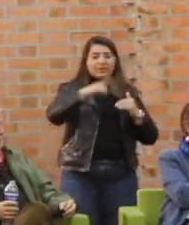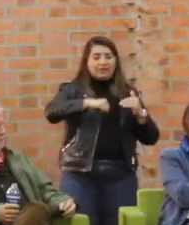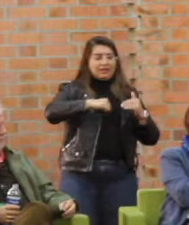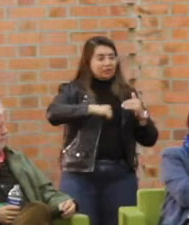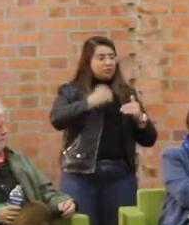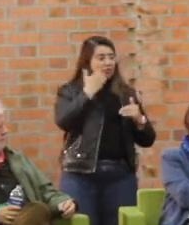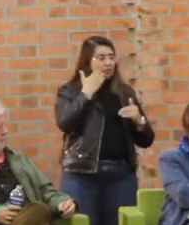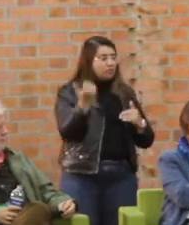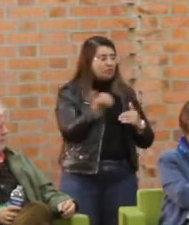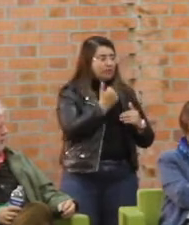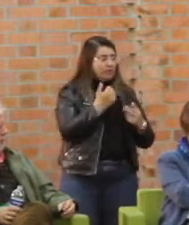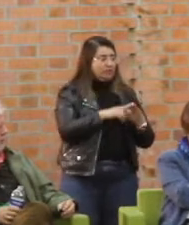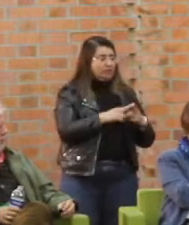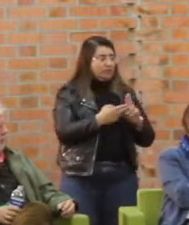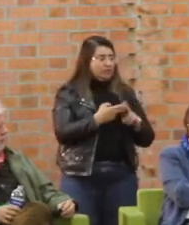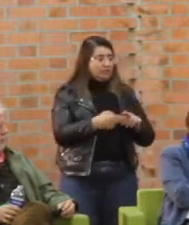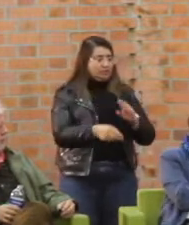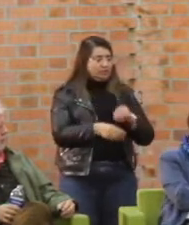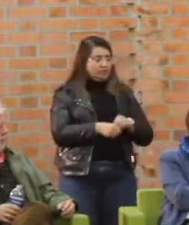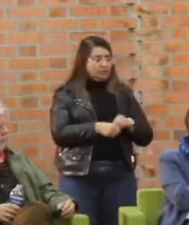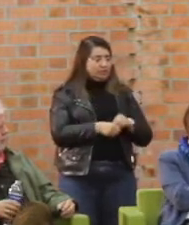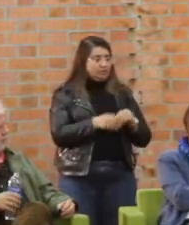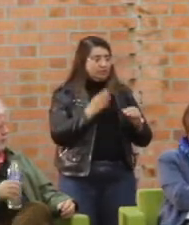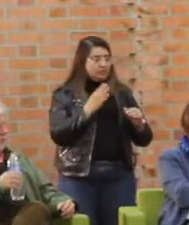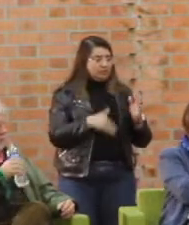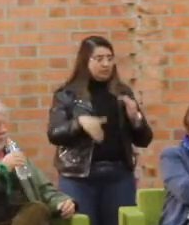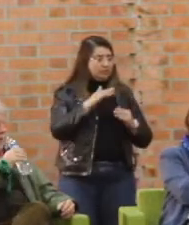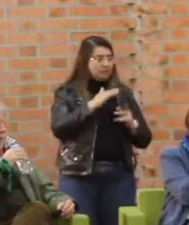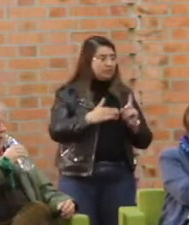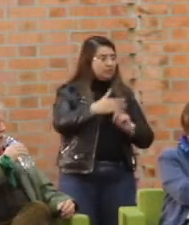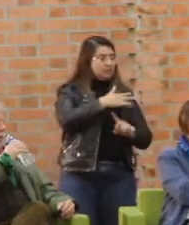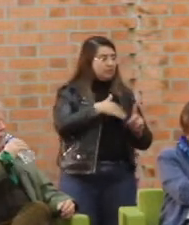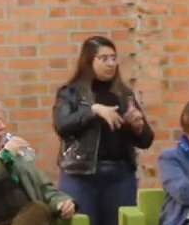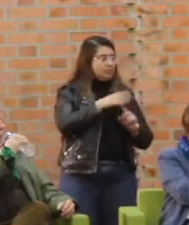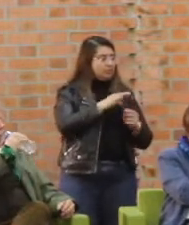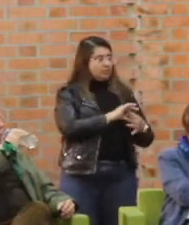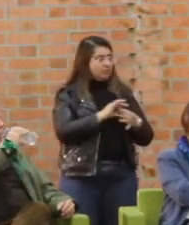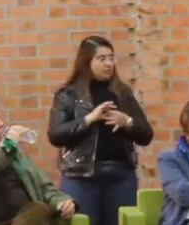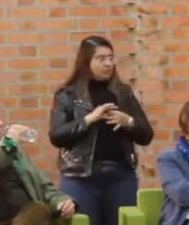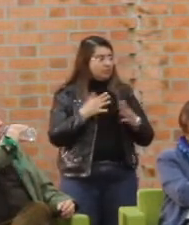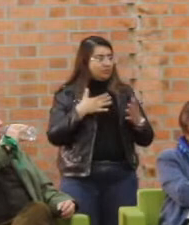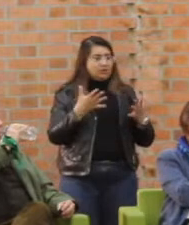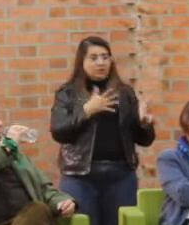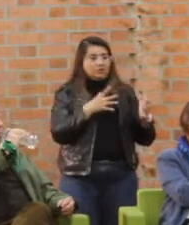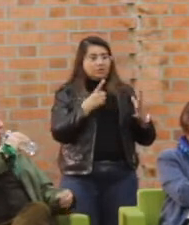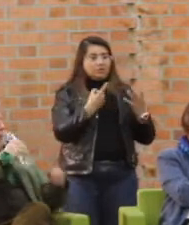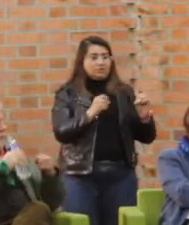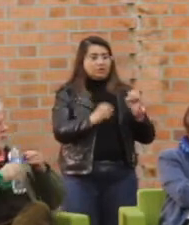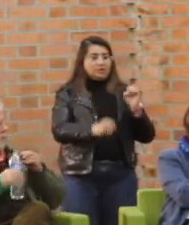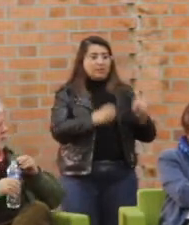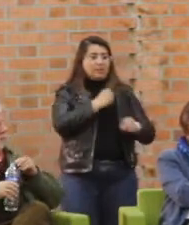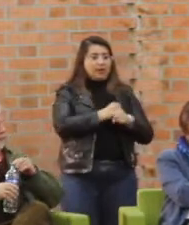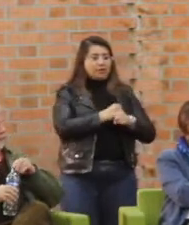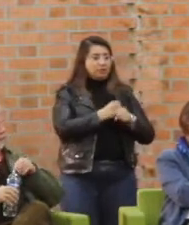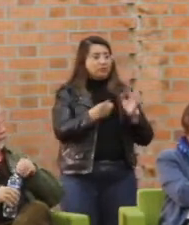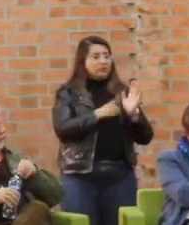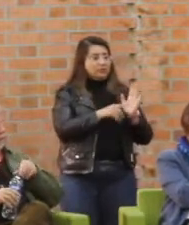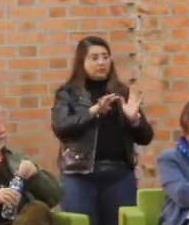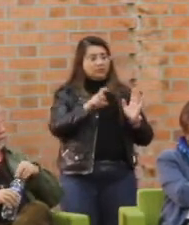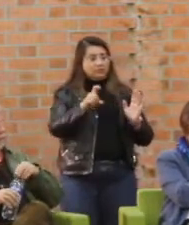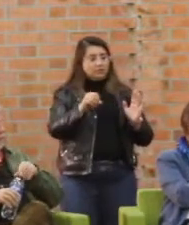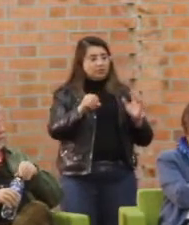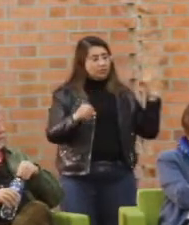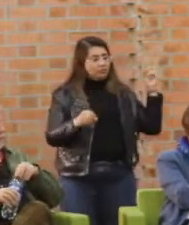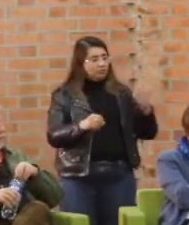también vemos Que pues es ha habido un cambio desde los años 60 en relación a cómo se piensa el control